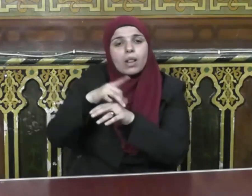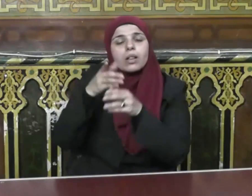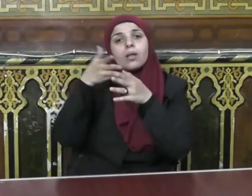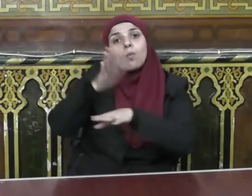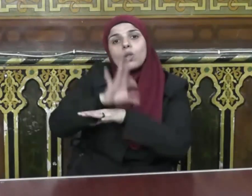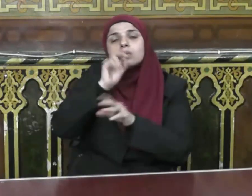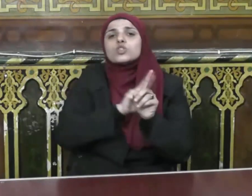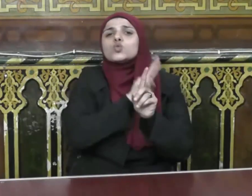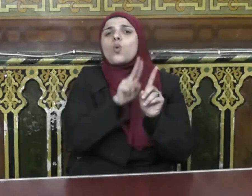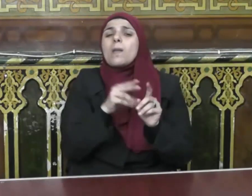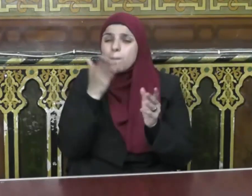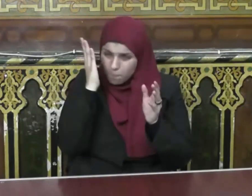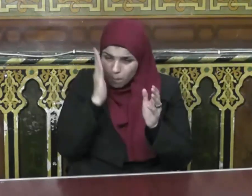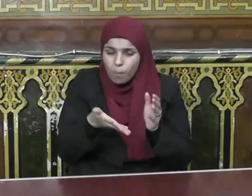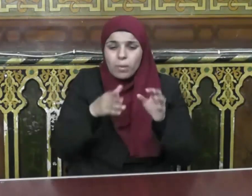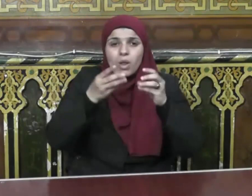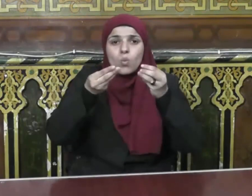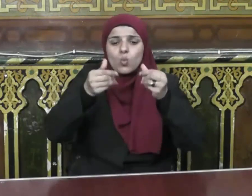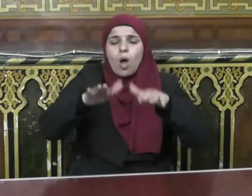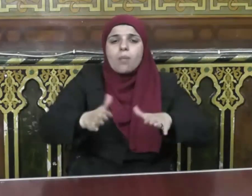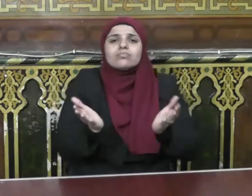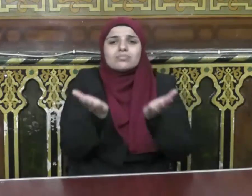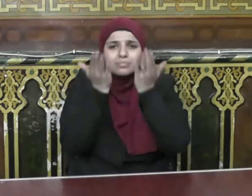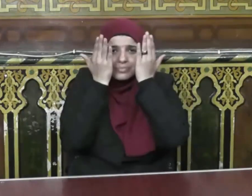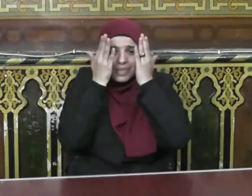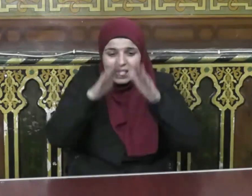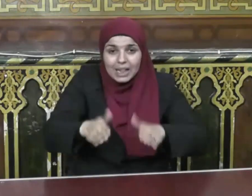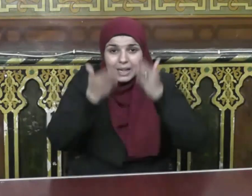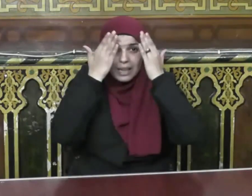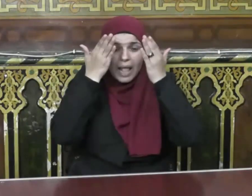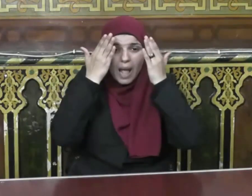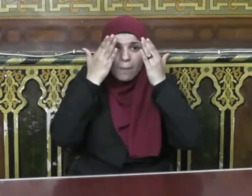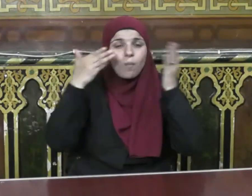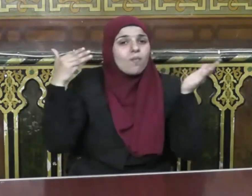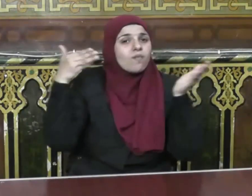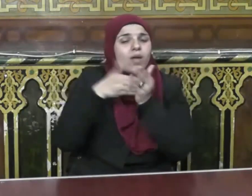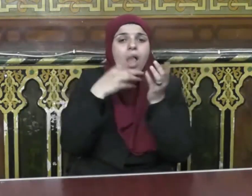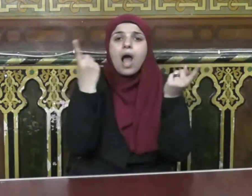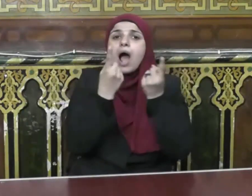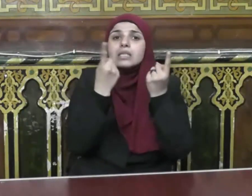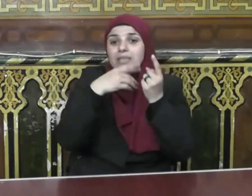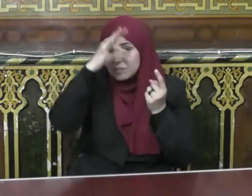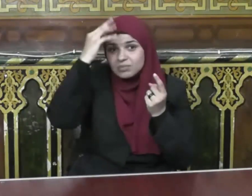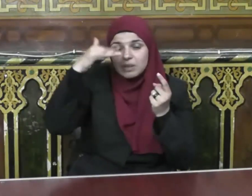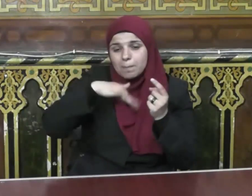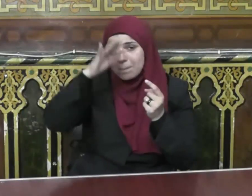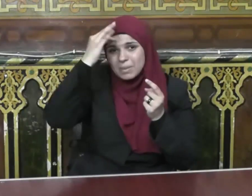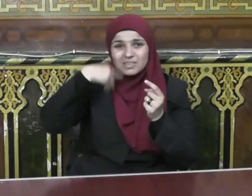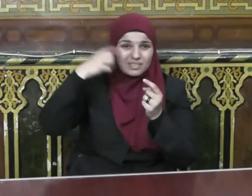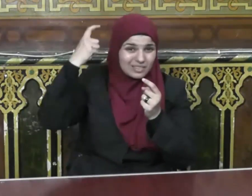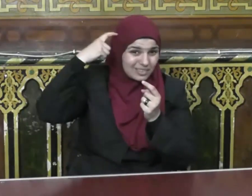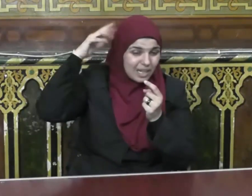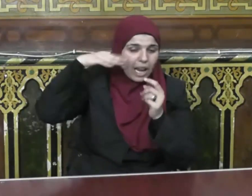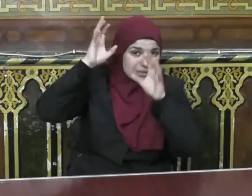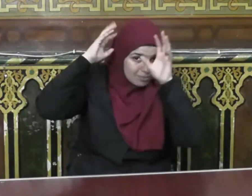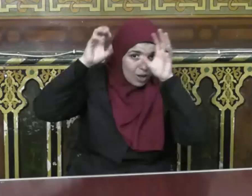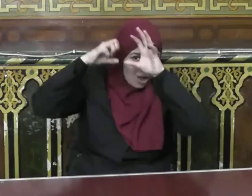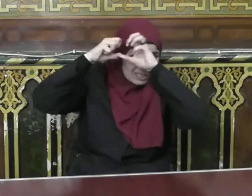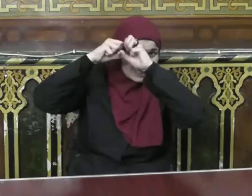كان يكفيه أن يتيمم ويعصر أو يعصب على جرحه خرقة ثم